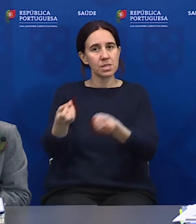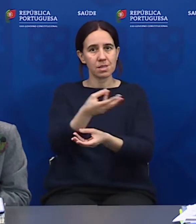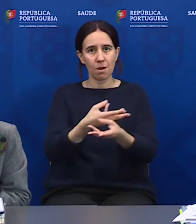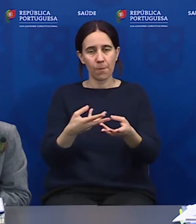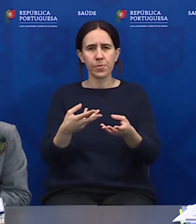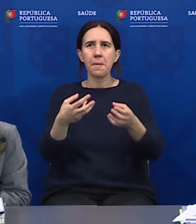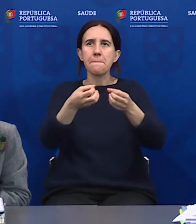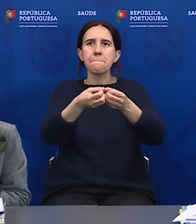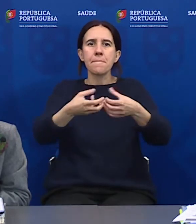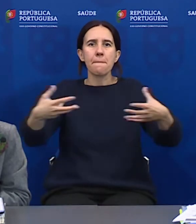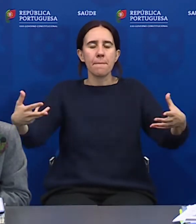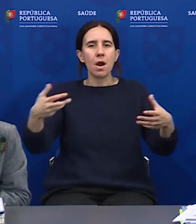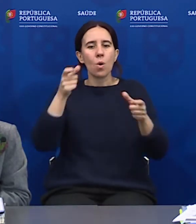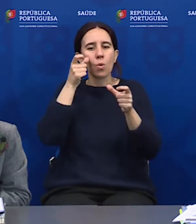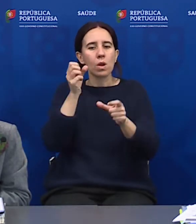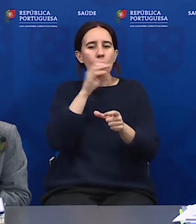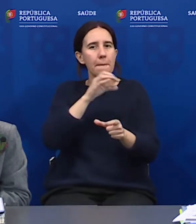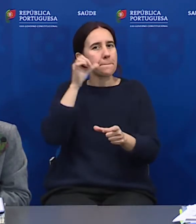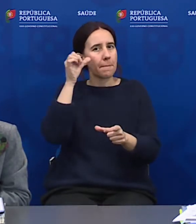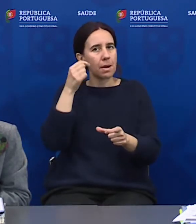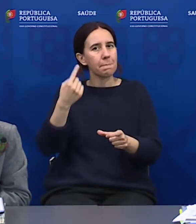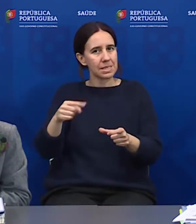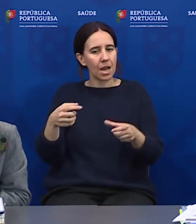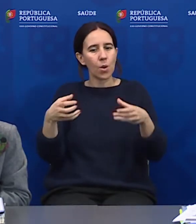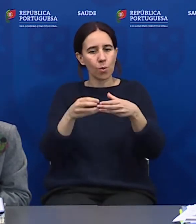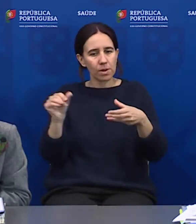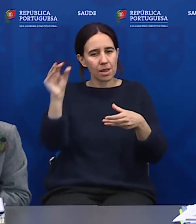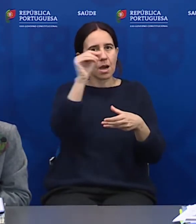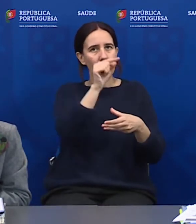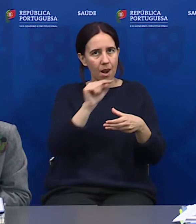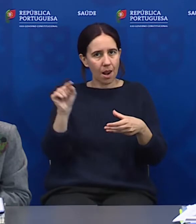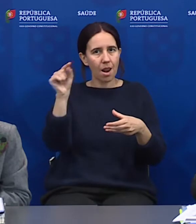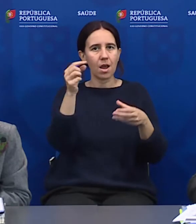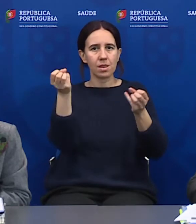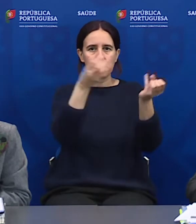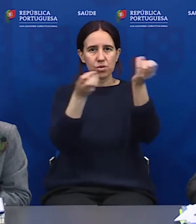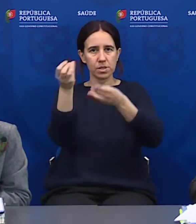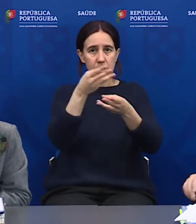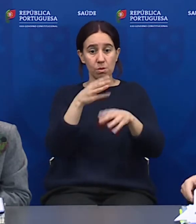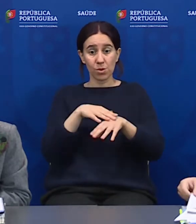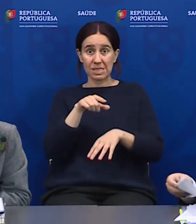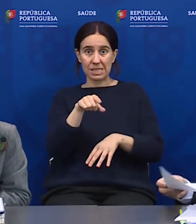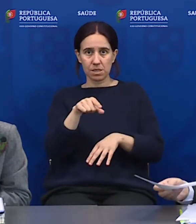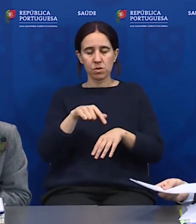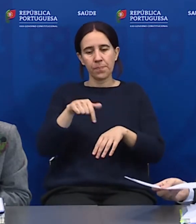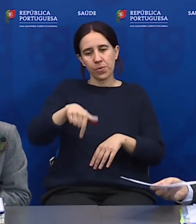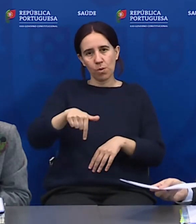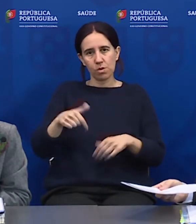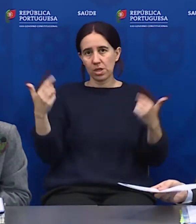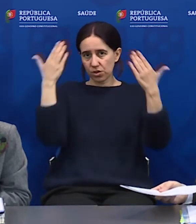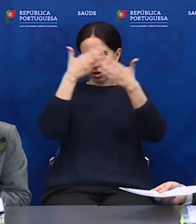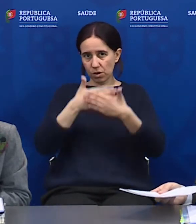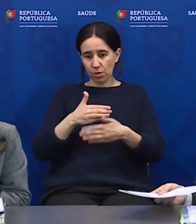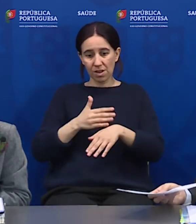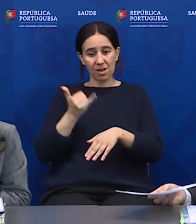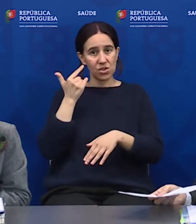ainda exuberante, não descontrolada, mas temos transmissão comunitária. E é por esse motivo que hoje, esta noite, às